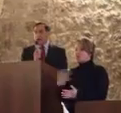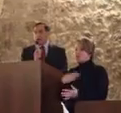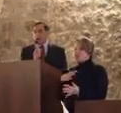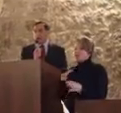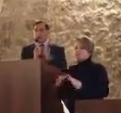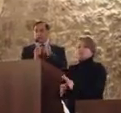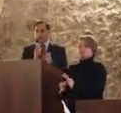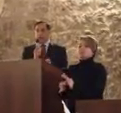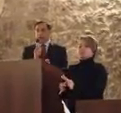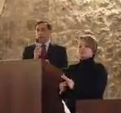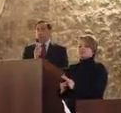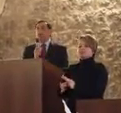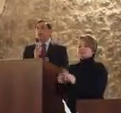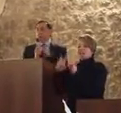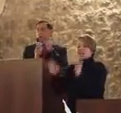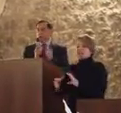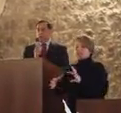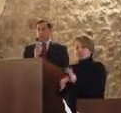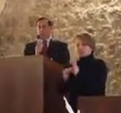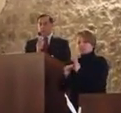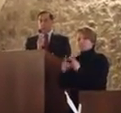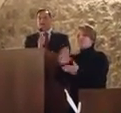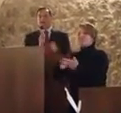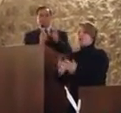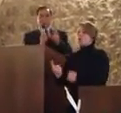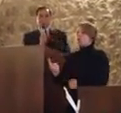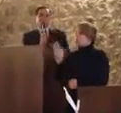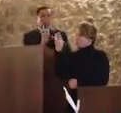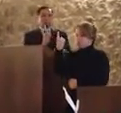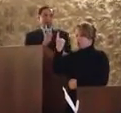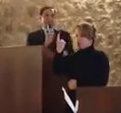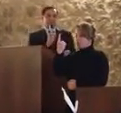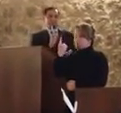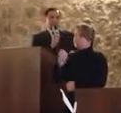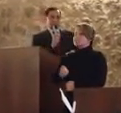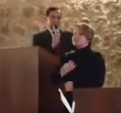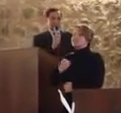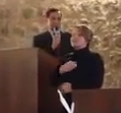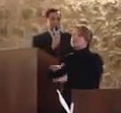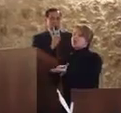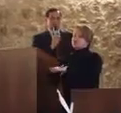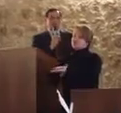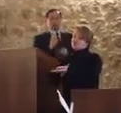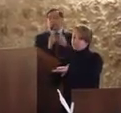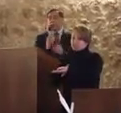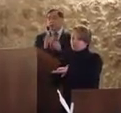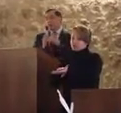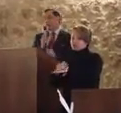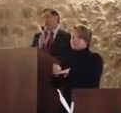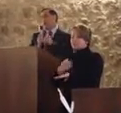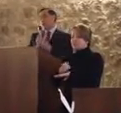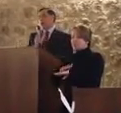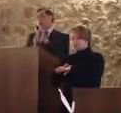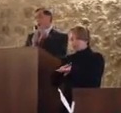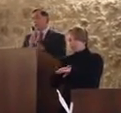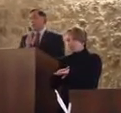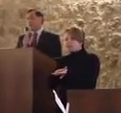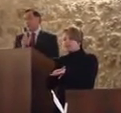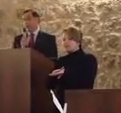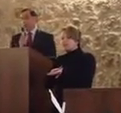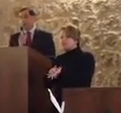sinergia esattamente in un valore che è lo spirito di servizio. Lo spirito di servizio è quello